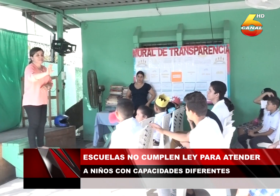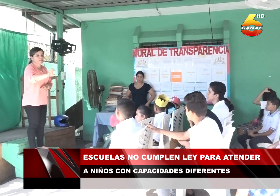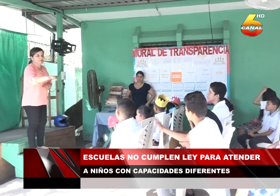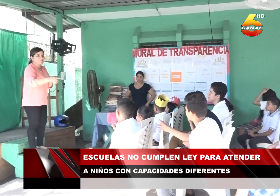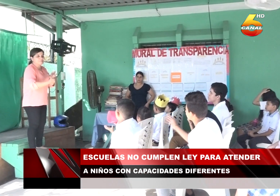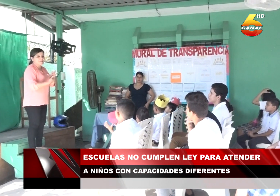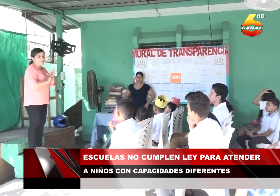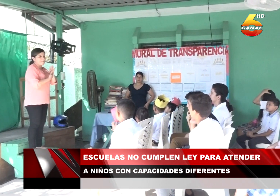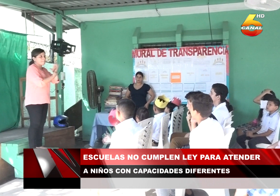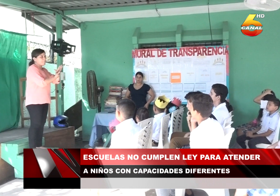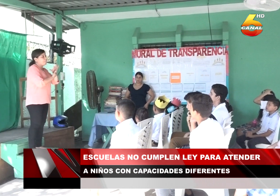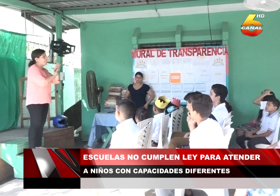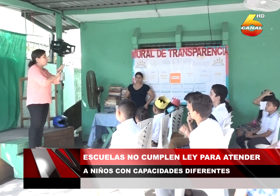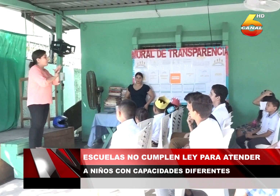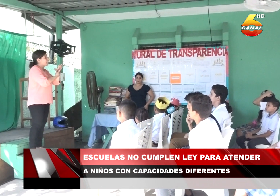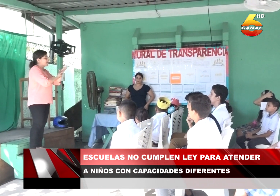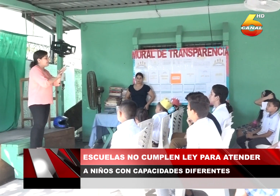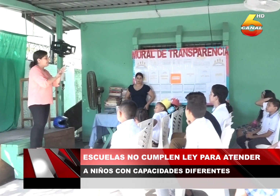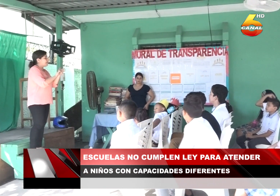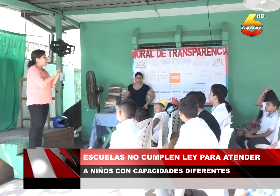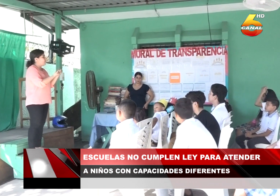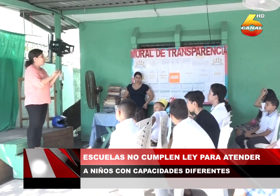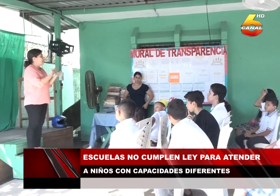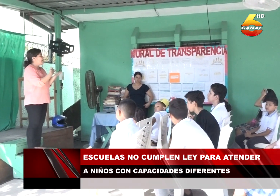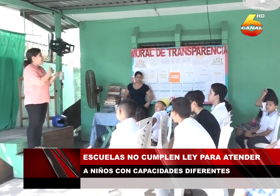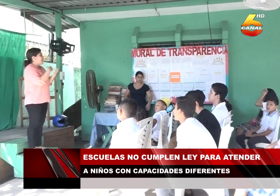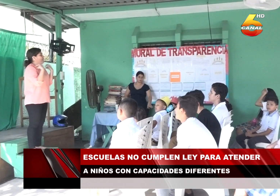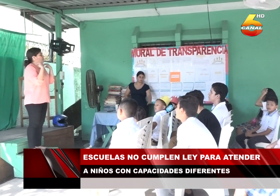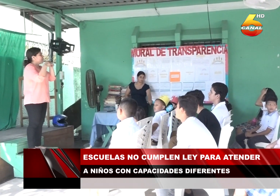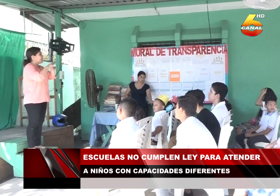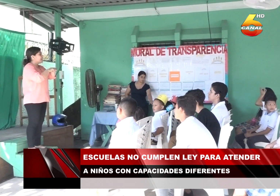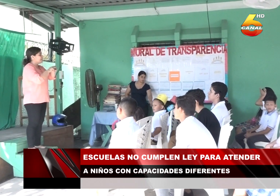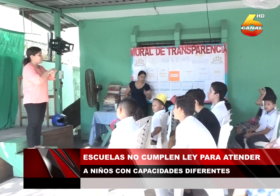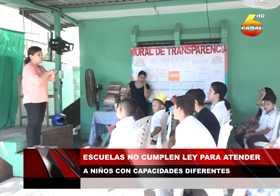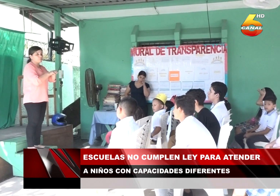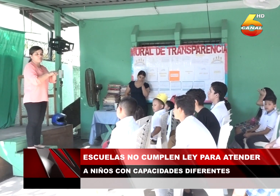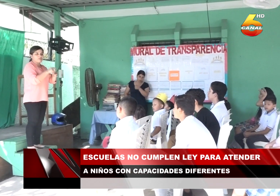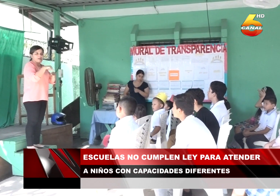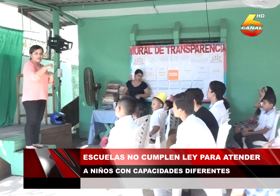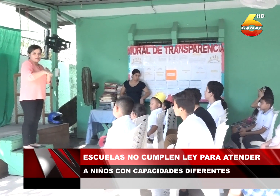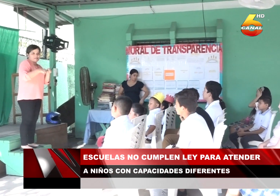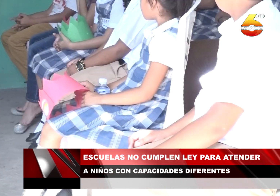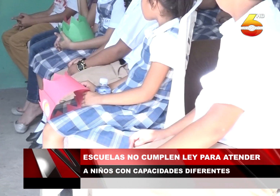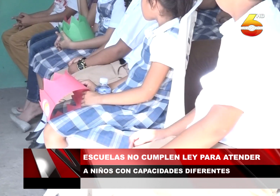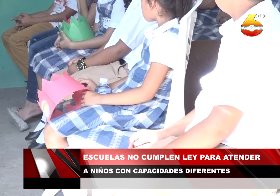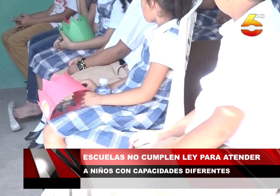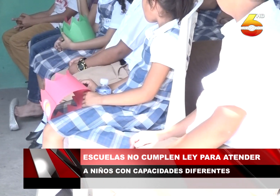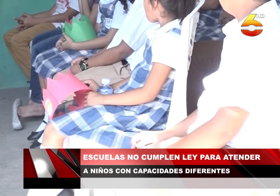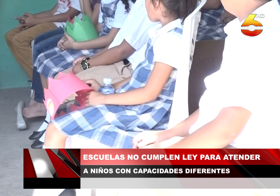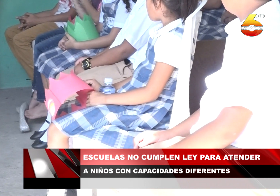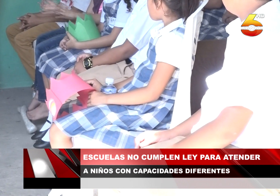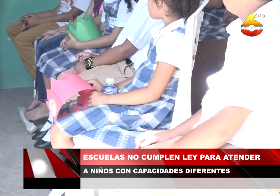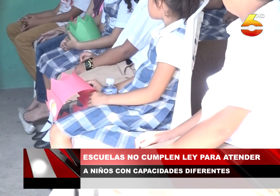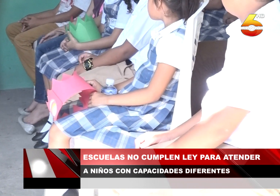educación hacer realidad la ley emitida desde el 2013 que establece que en los centros educativos